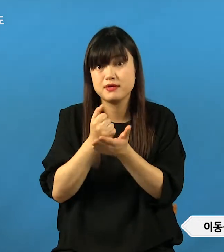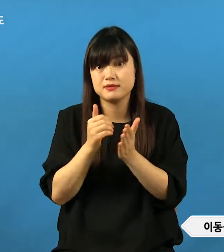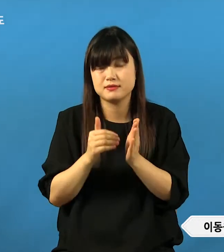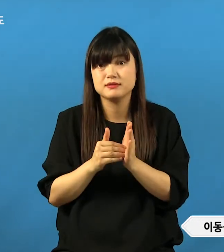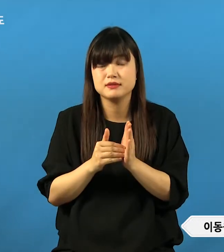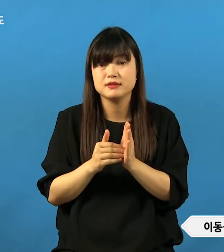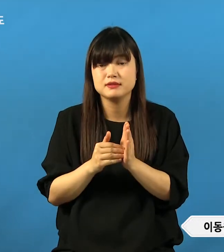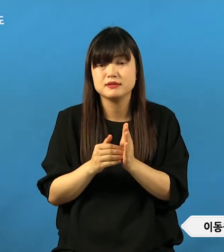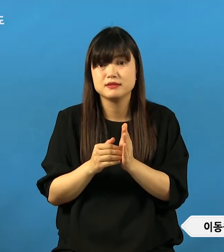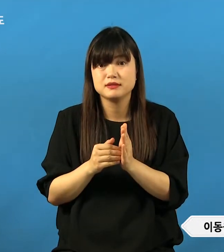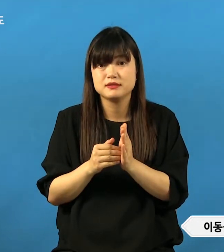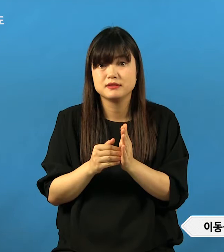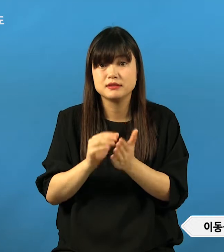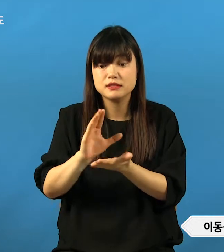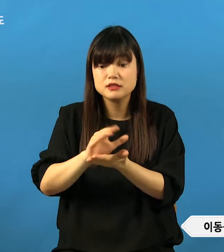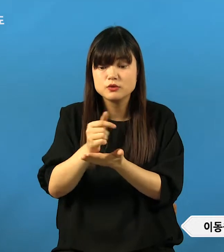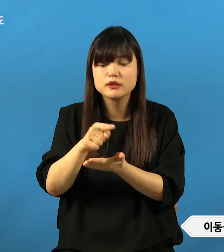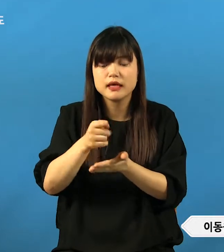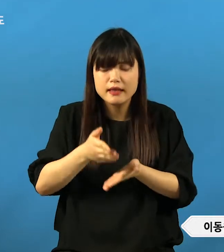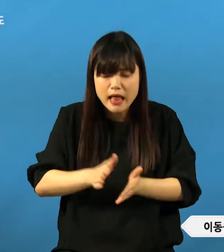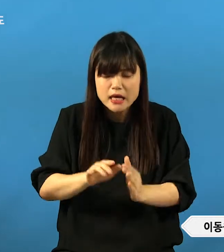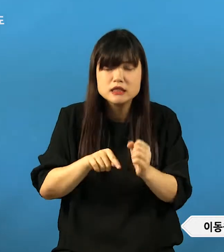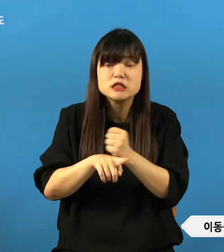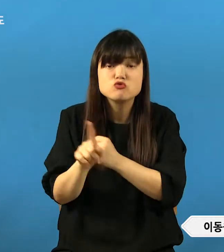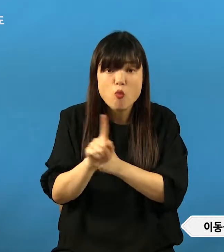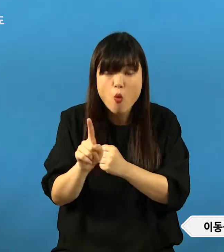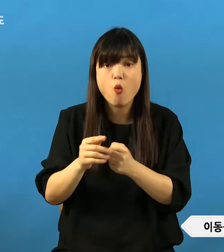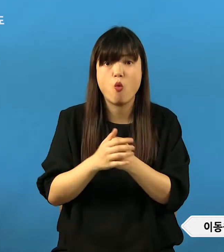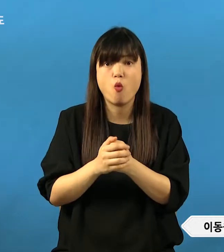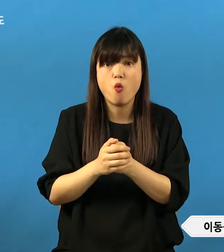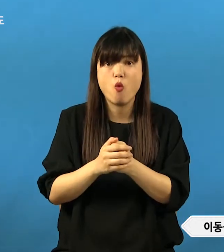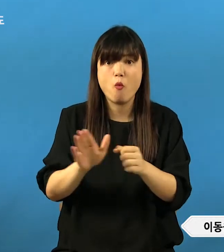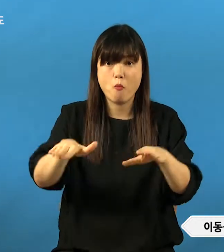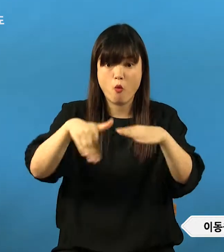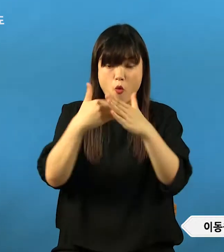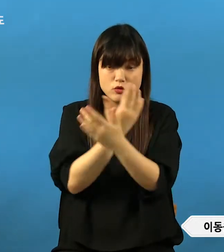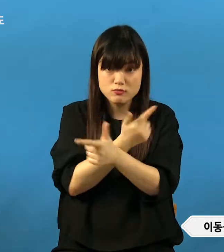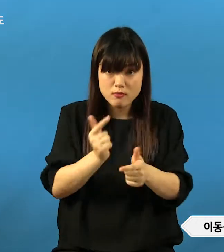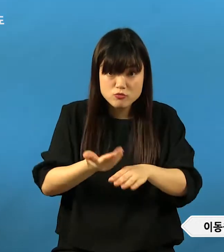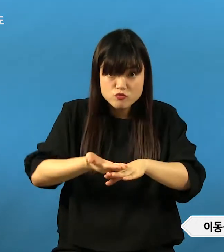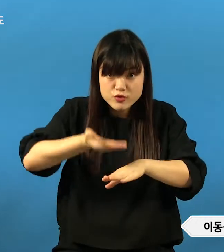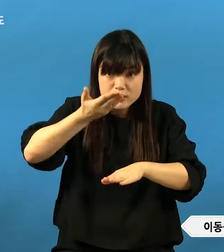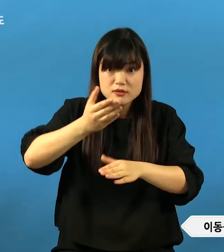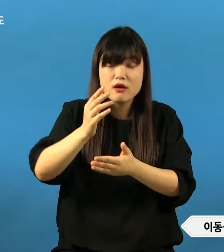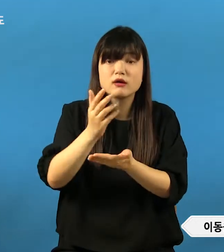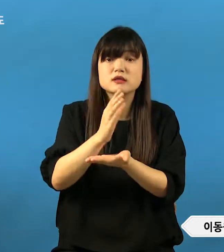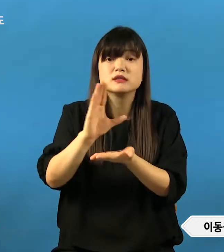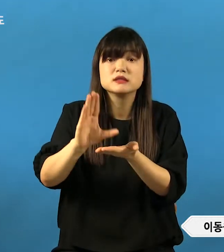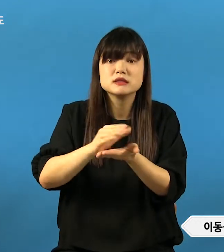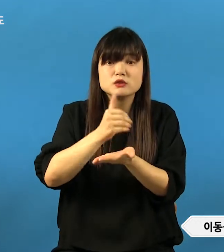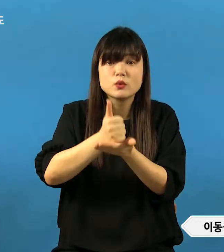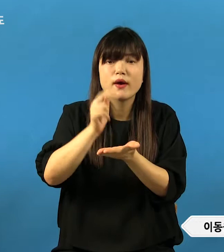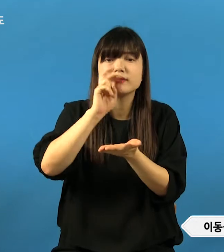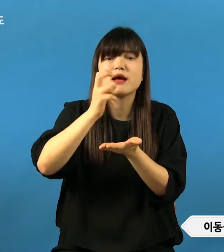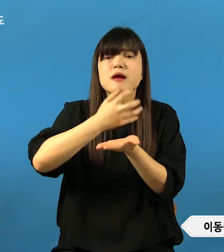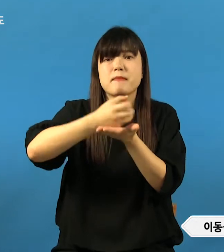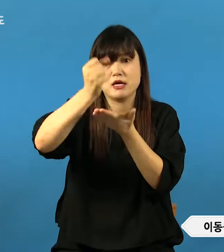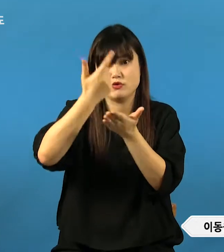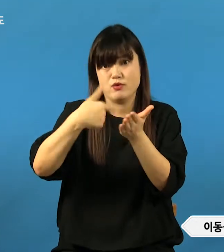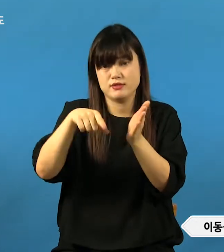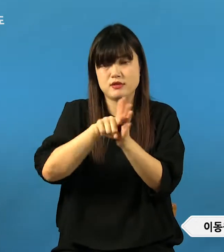이유, 그리스도가 그들에게 나신 이유, 궁극적으로는 뭐예요? 만물 가운데서 그 그리스도가 찬양을